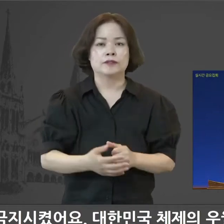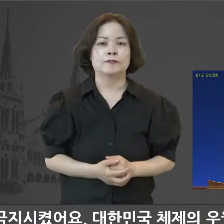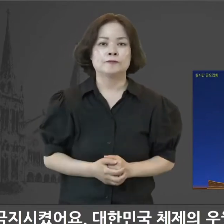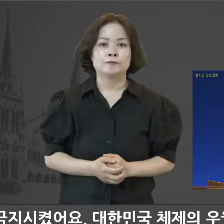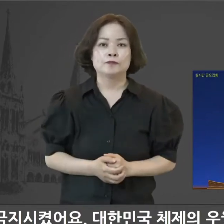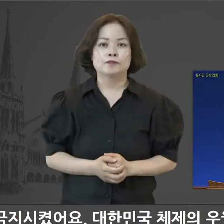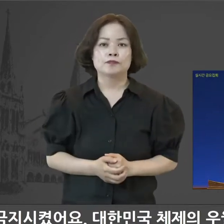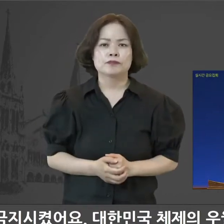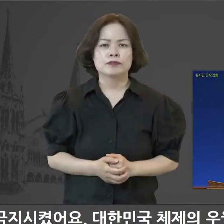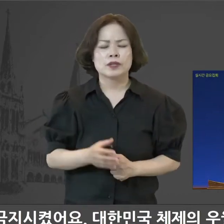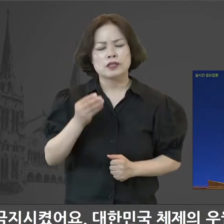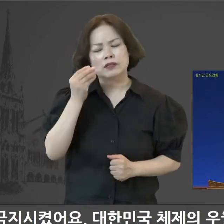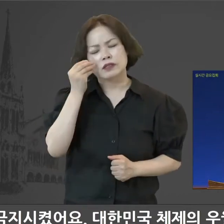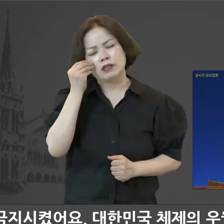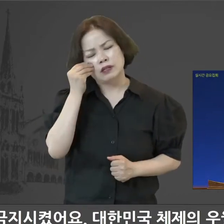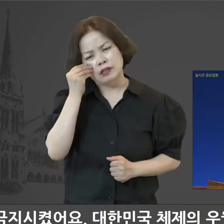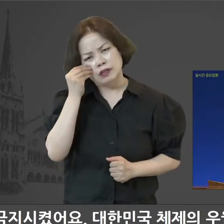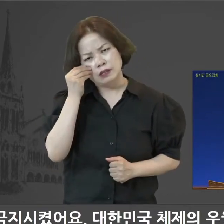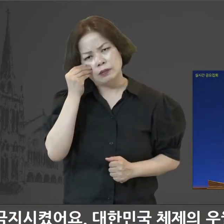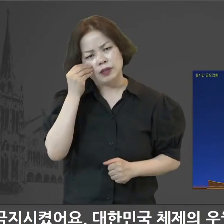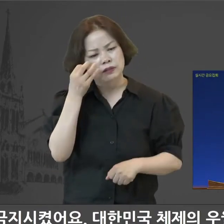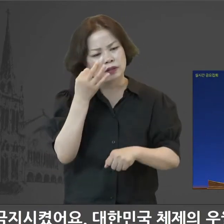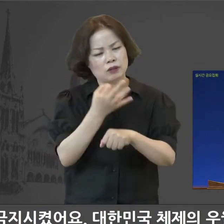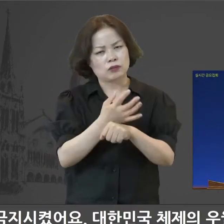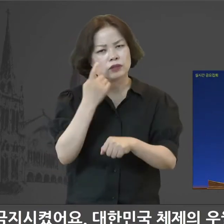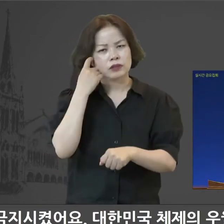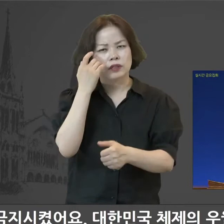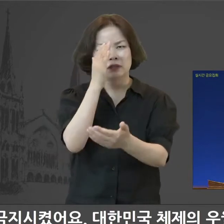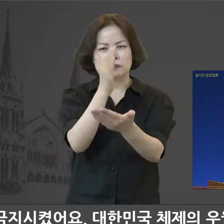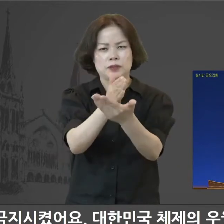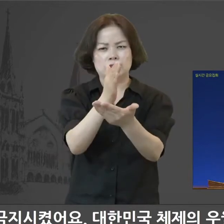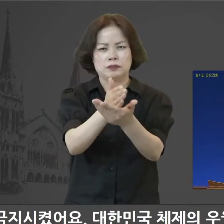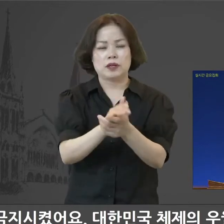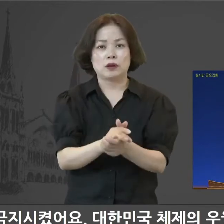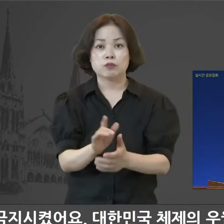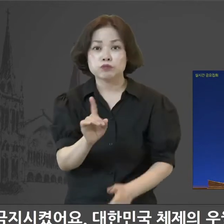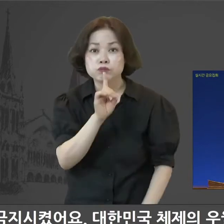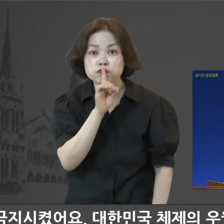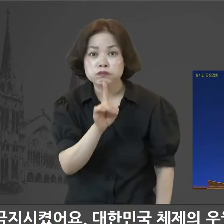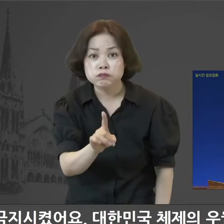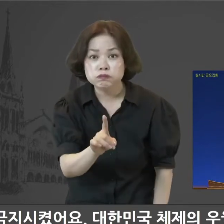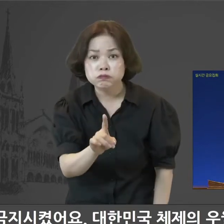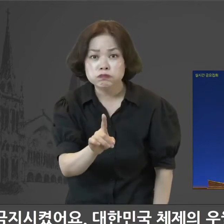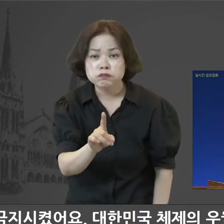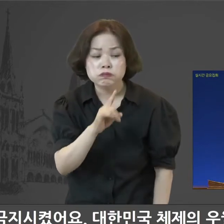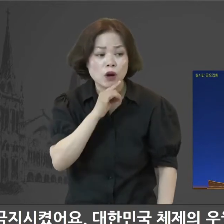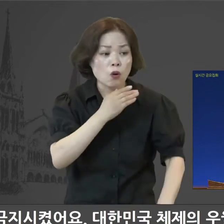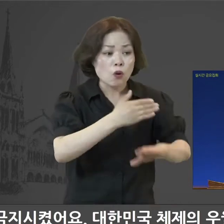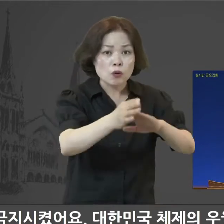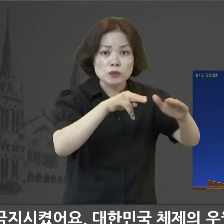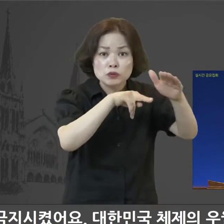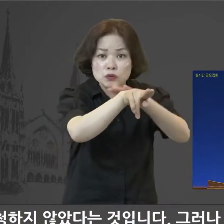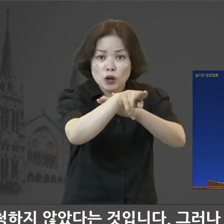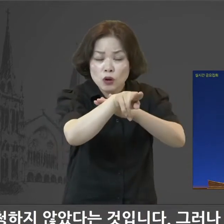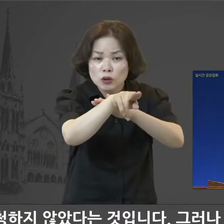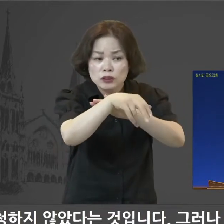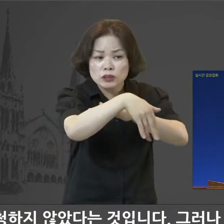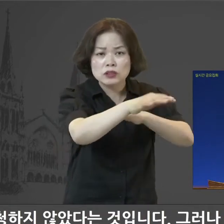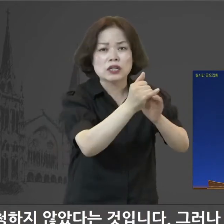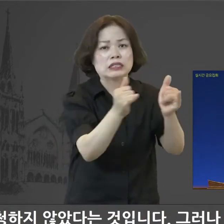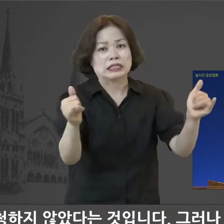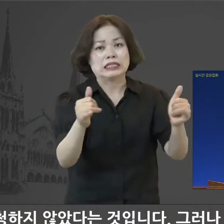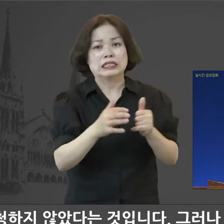계신데, 제발 그렇게 단순하게 생각하지 마십시오. 무슨 얘기냐면 월북해서 숙청당한